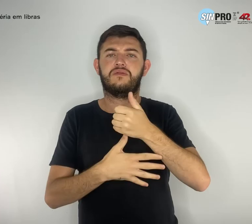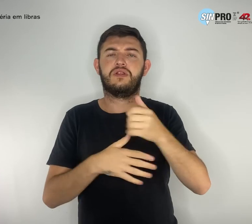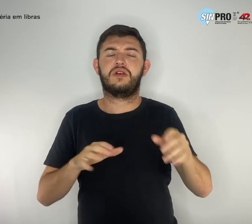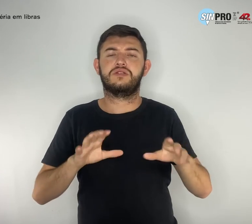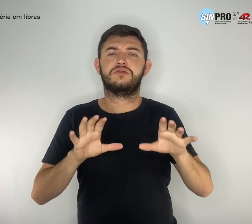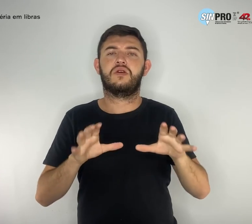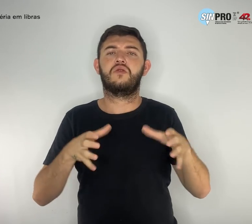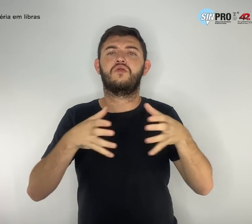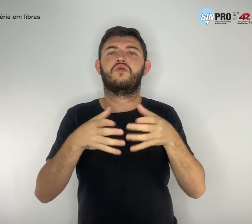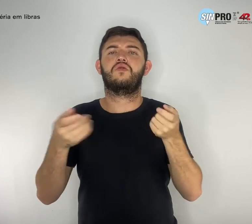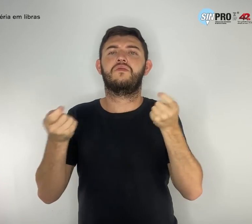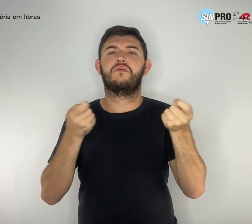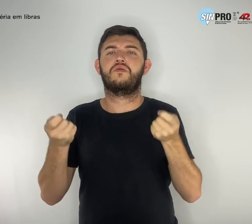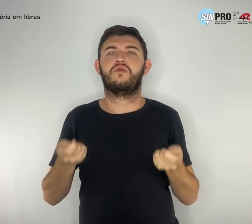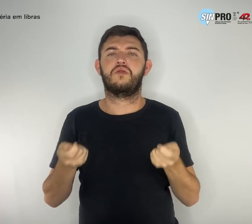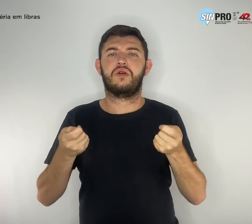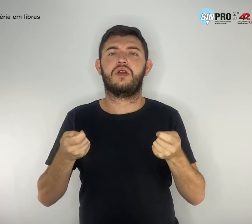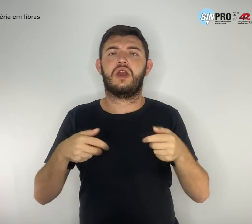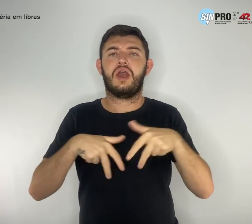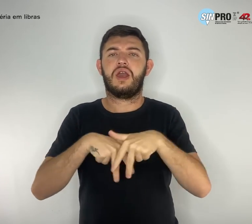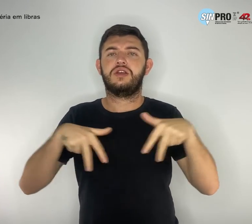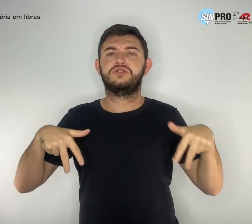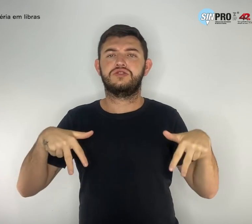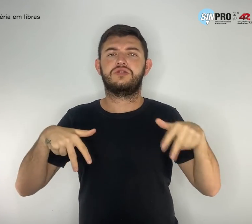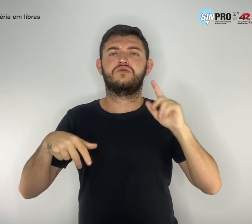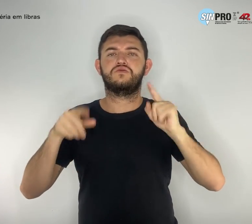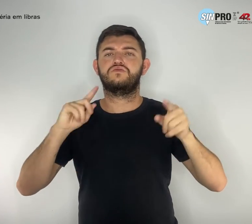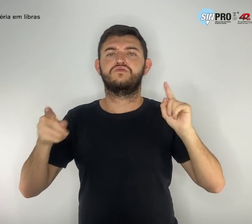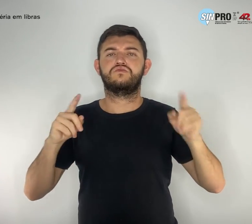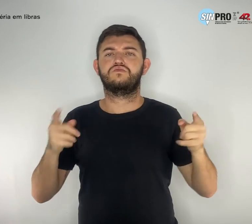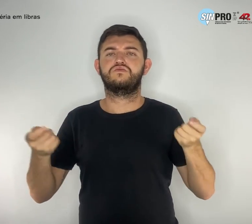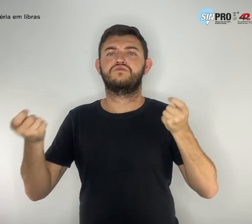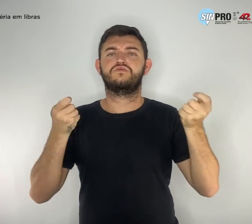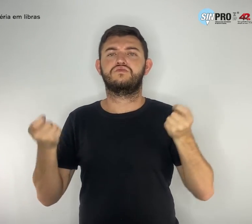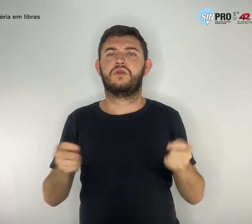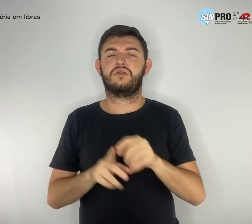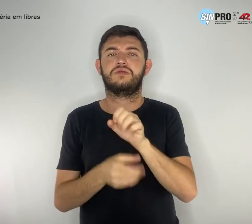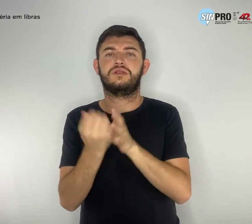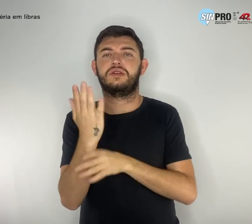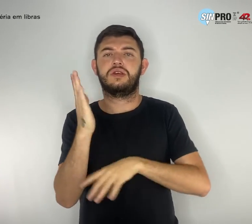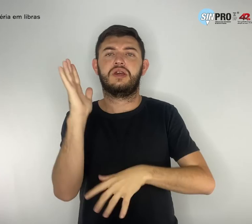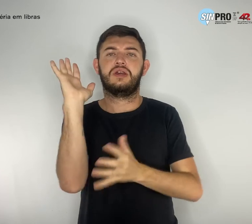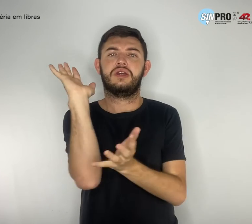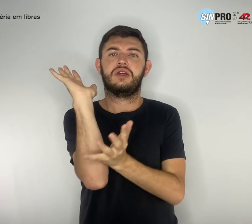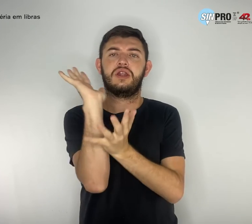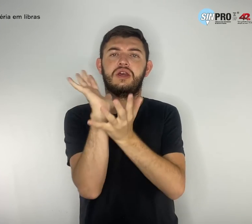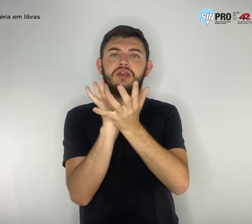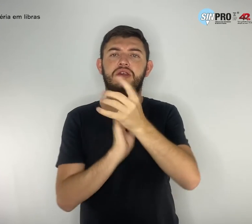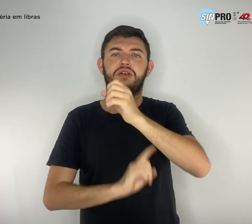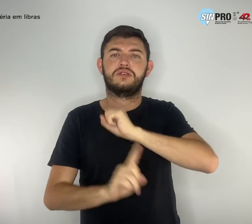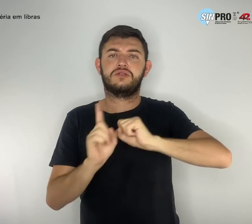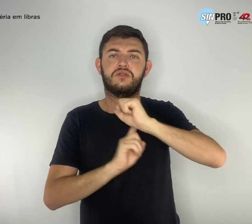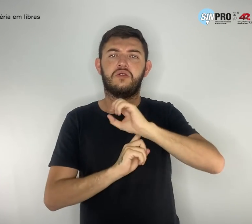dominantes etnicamente. Ao criar hierarquias sociais e processos de dominação,